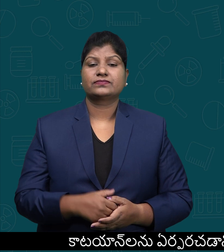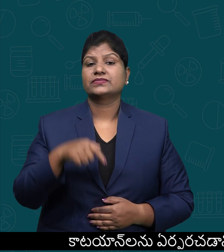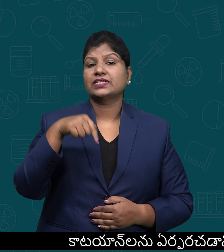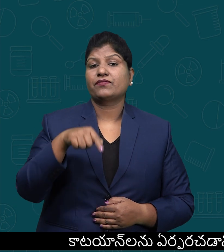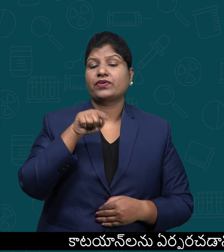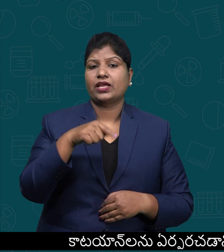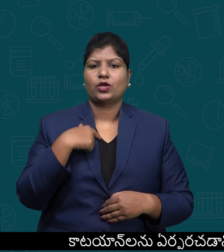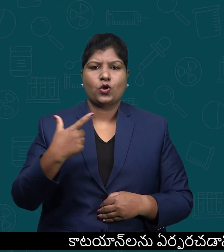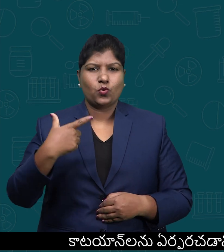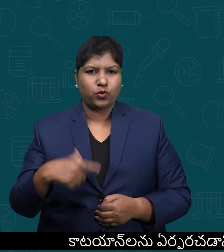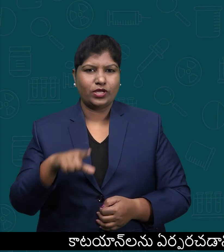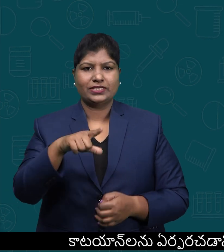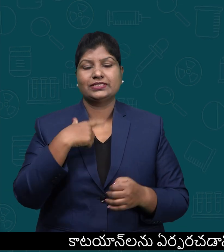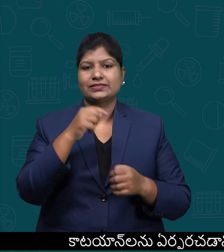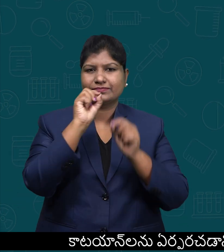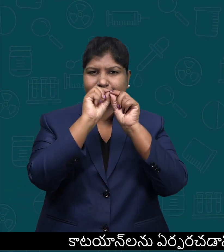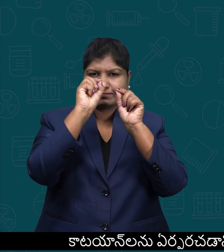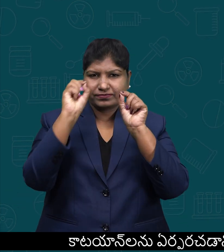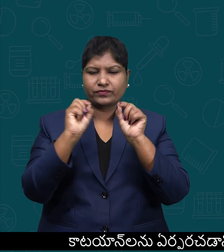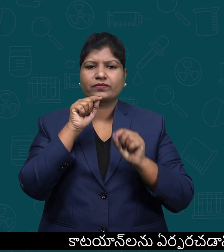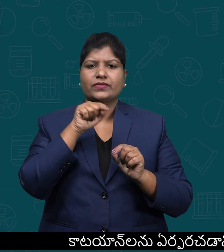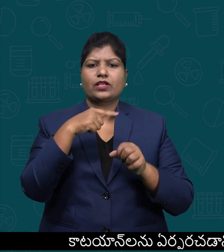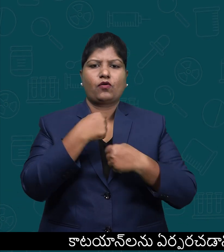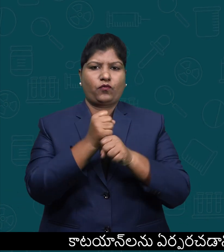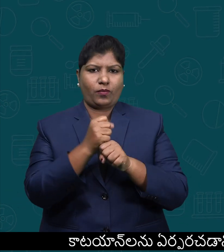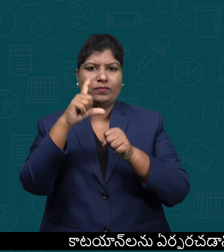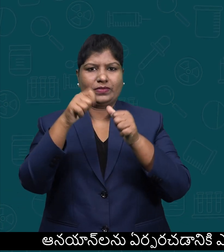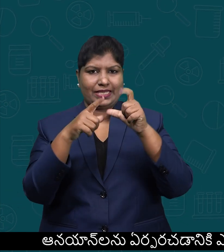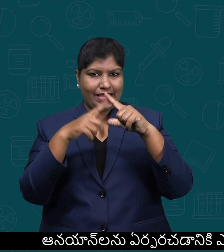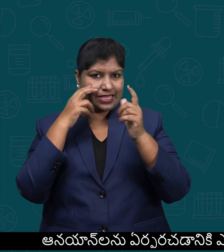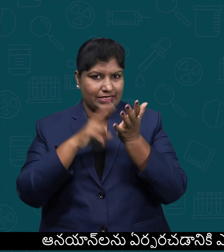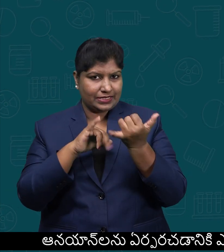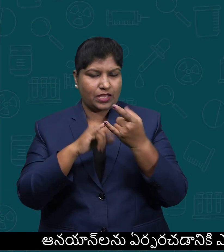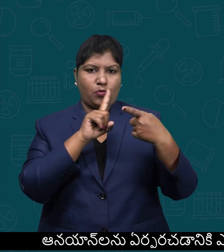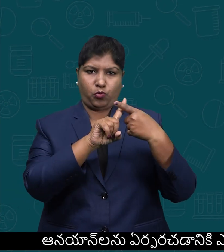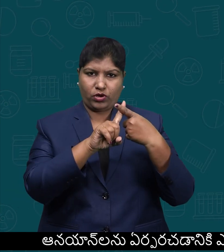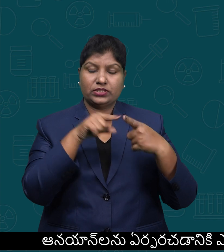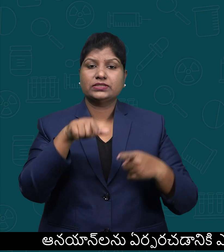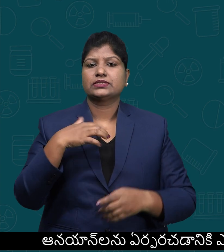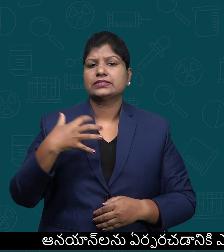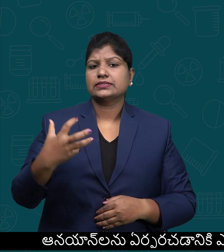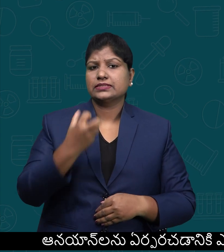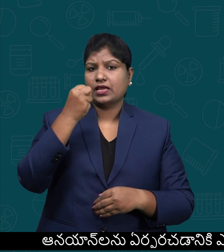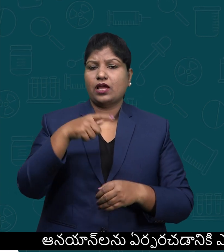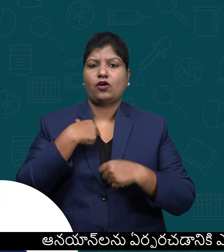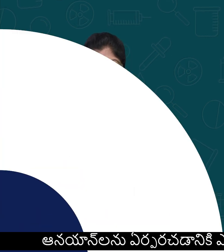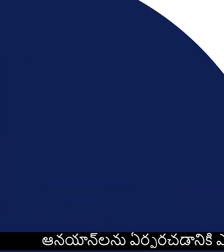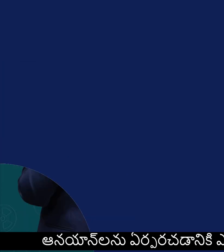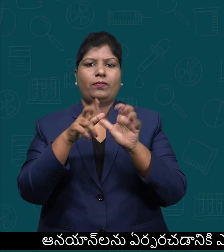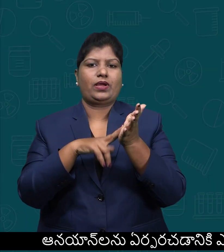కేటయాన్లను ఏర్పరచడానికి ఎలక్ట్రాన్లను కోల్పోయే ధోరణి లేదా యానయాన్లను ఏర్పరచడానికి ఎలక్ట్రాన్లను